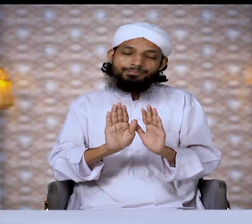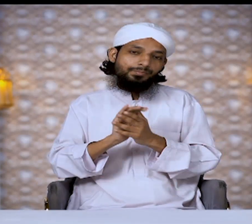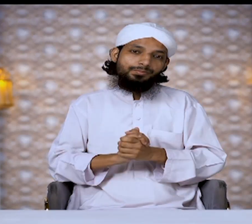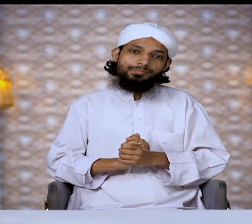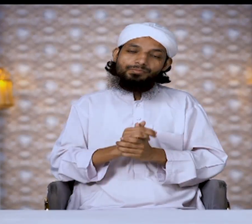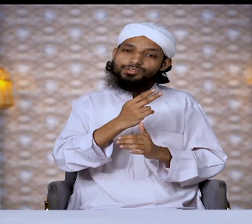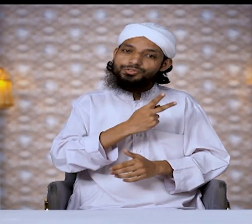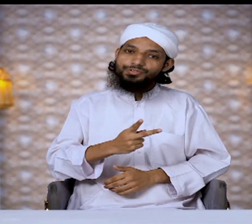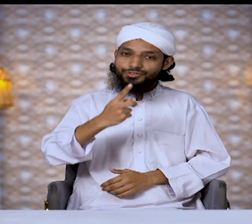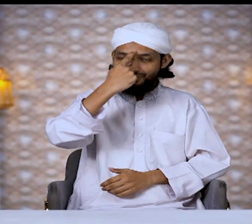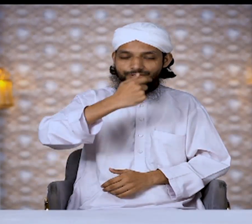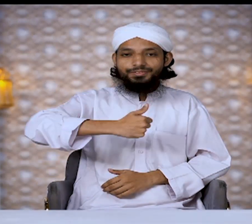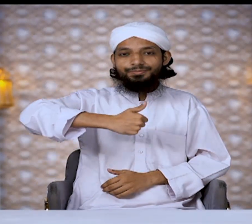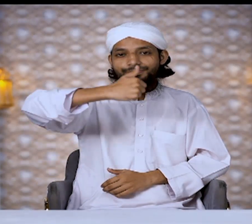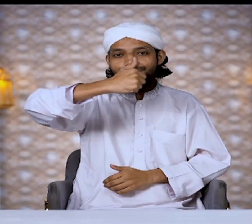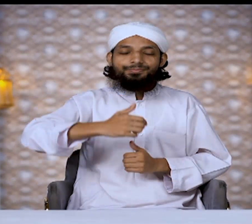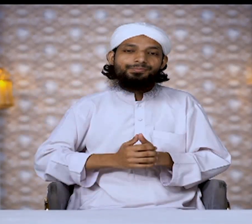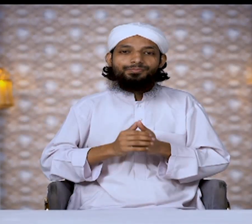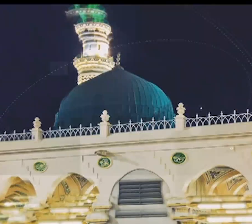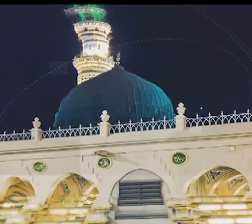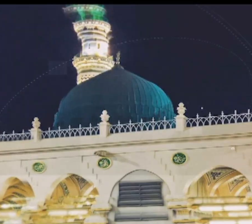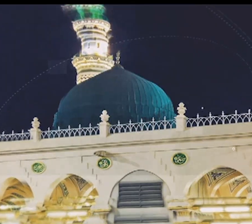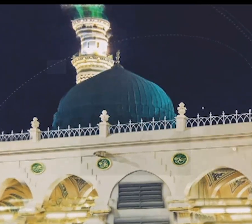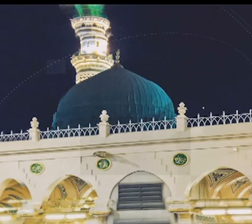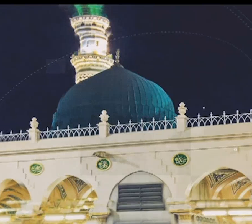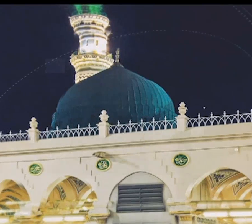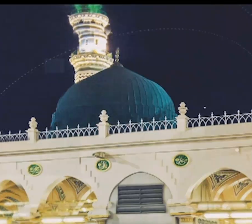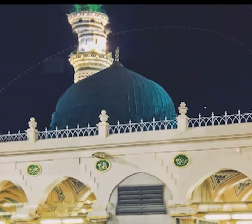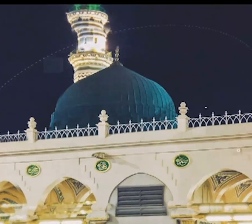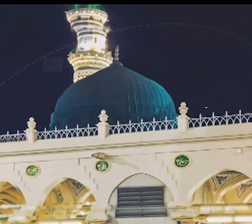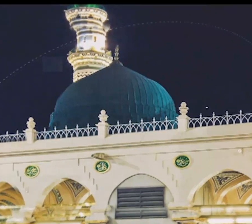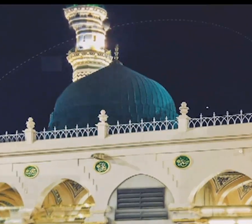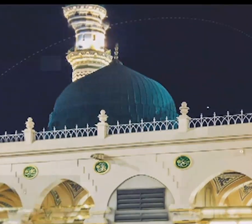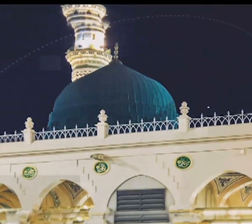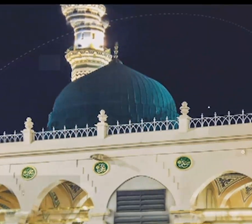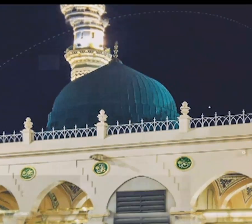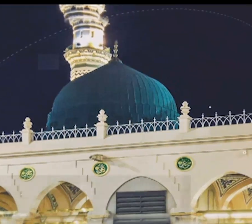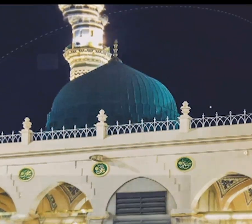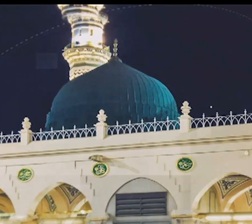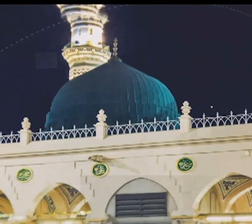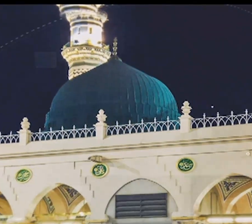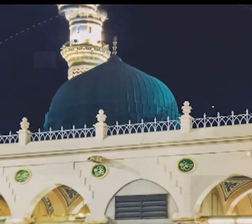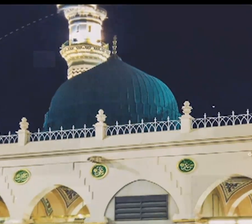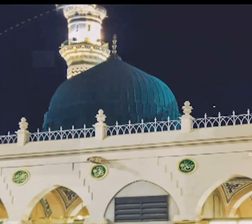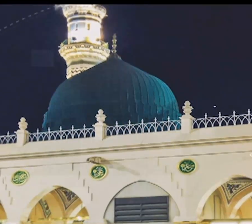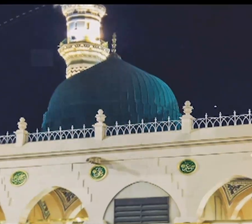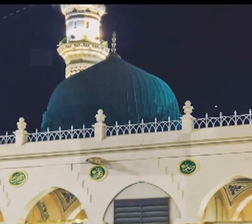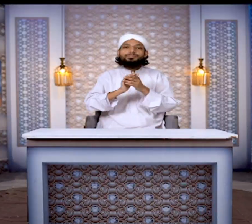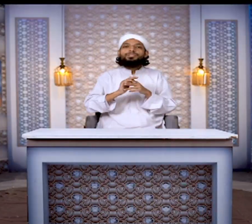کا سبب بنتا رہے گا انشاءاللہ الکریم۔ صلو علی الحبیب صلی اللہ علی محمد۔ پیارے